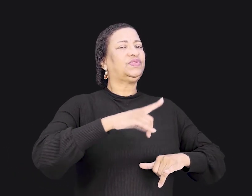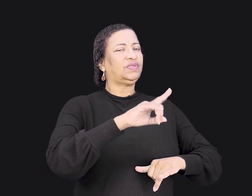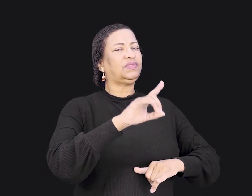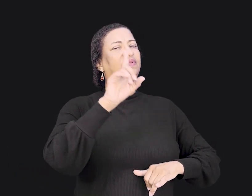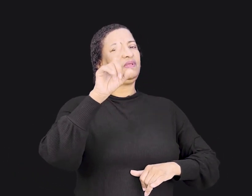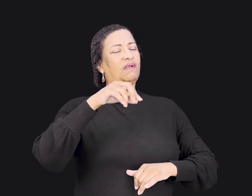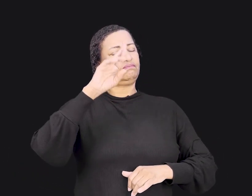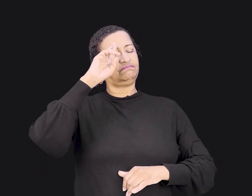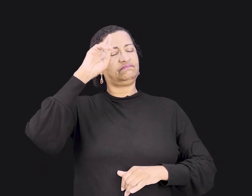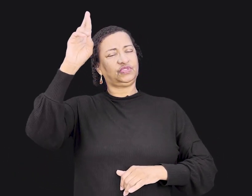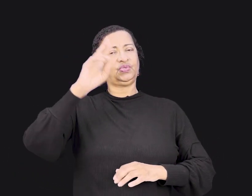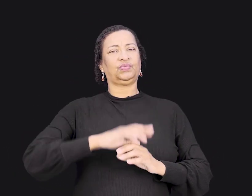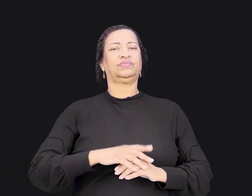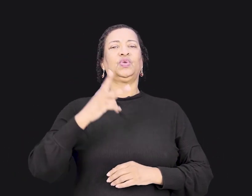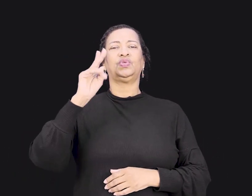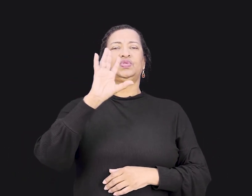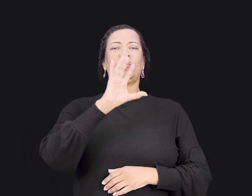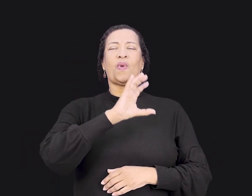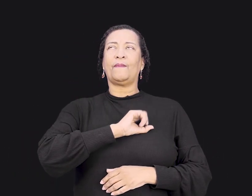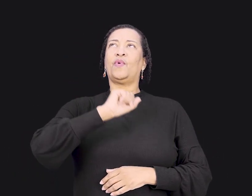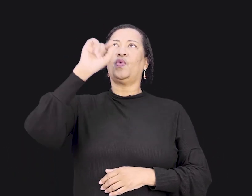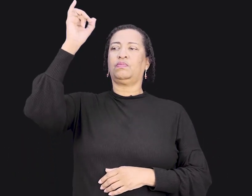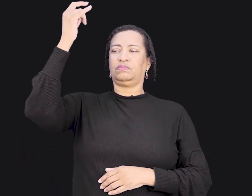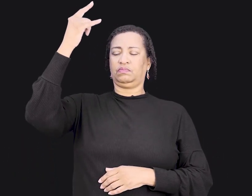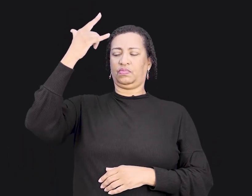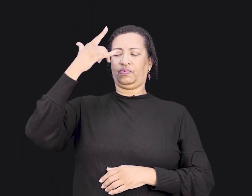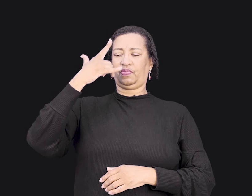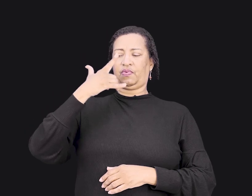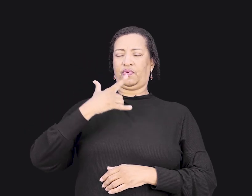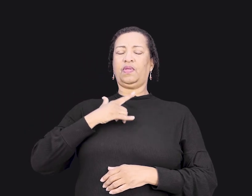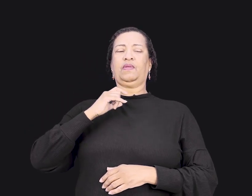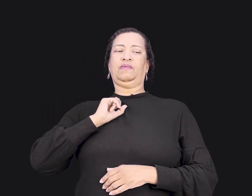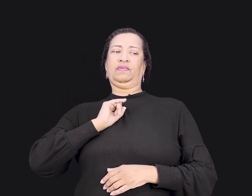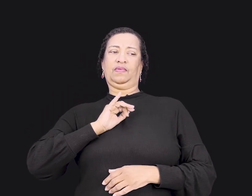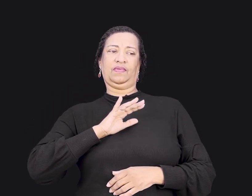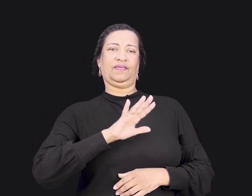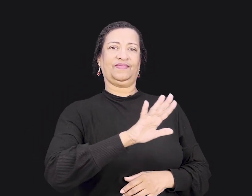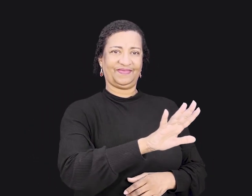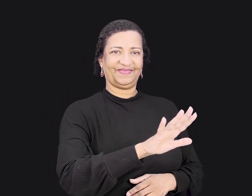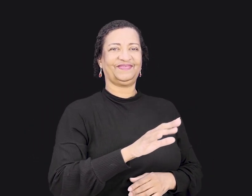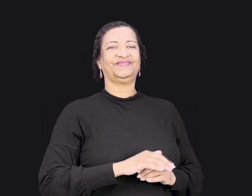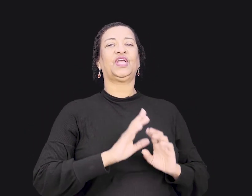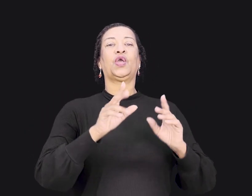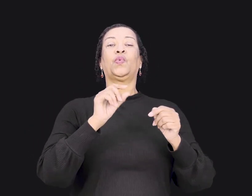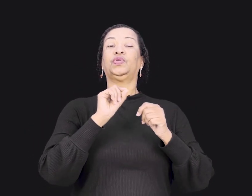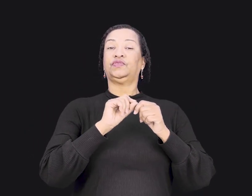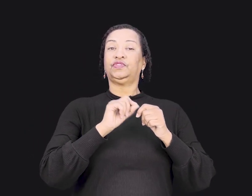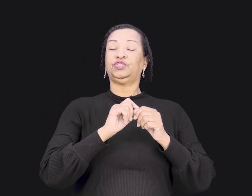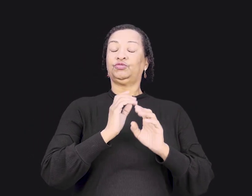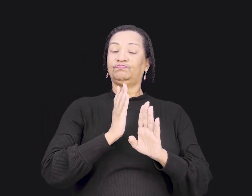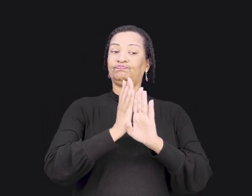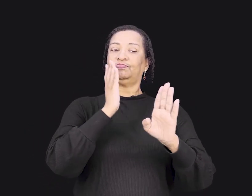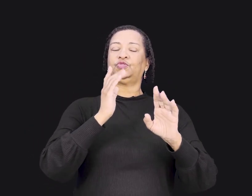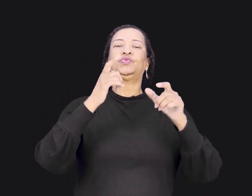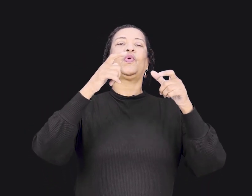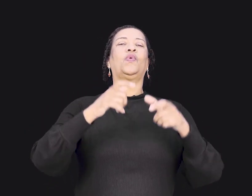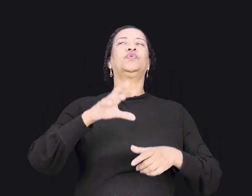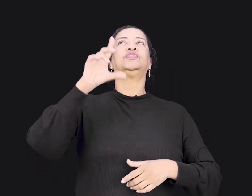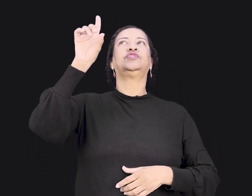forma o seu amor passará por mim para eles. Quando eu fiz isso, descobri onde Deus está e